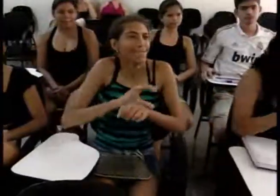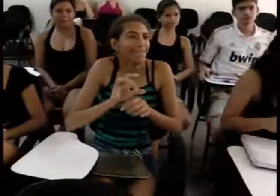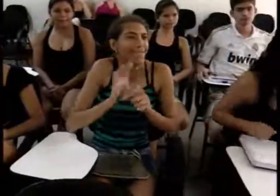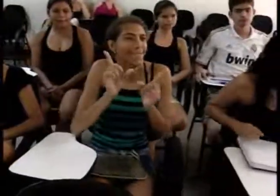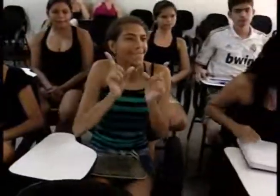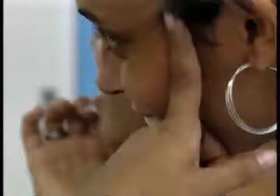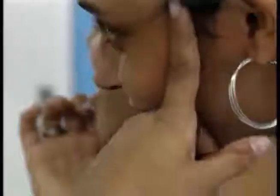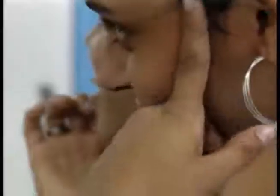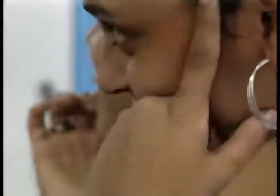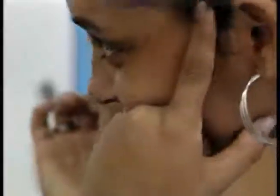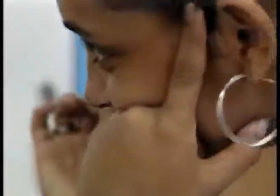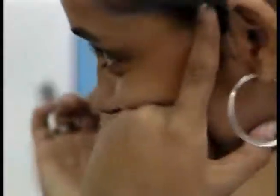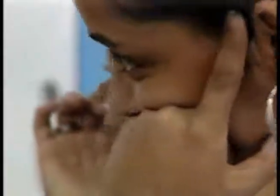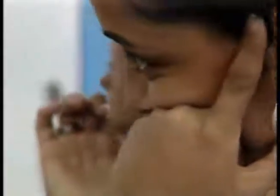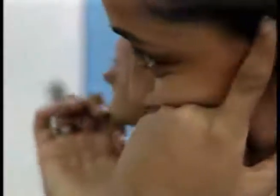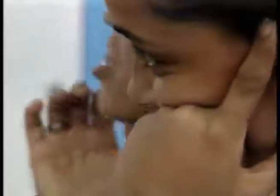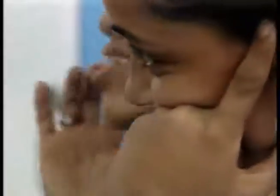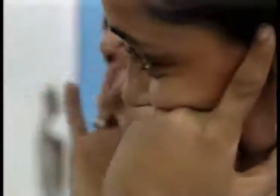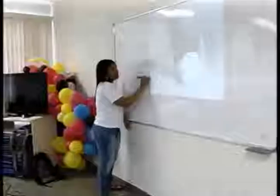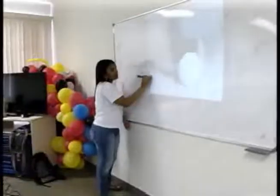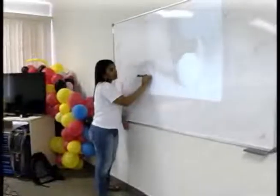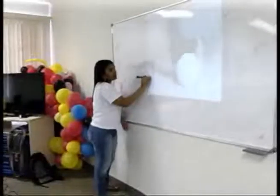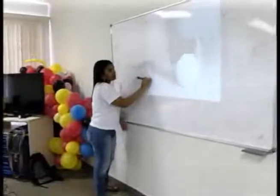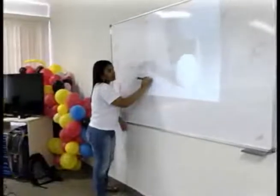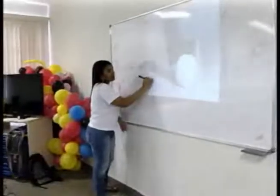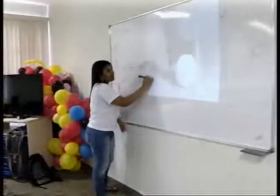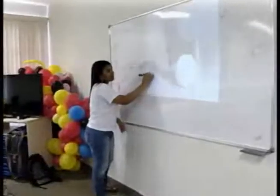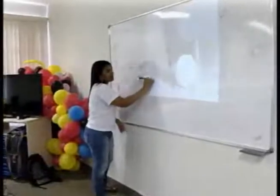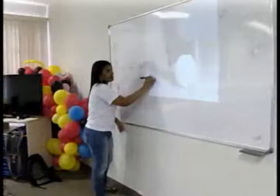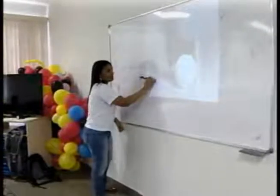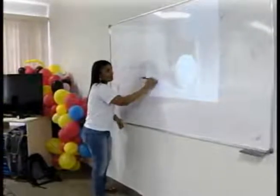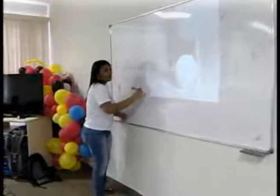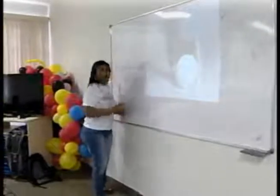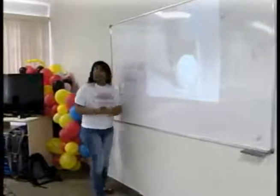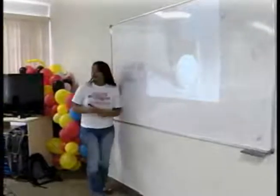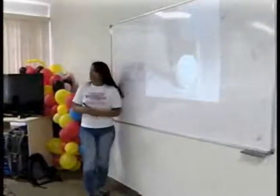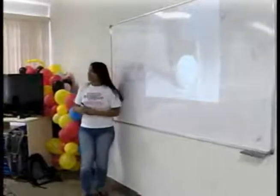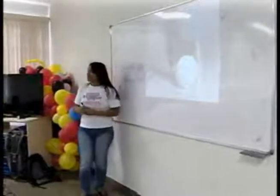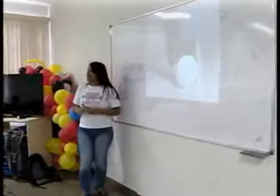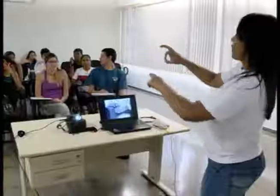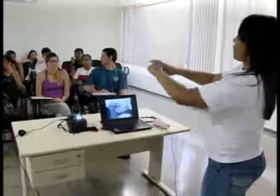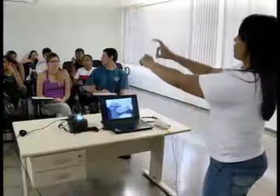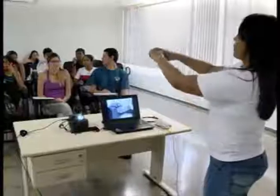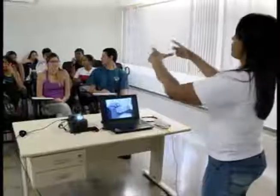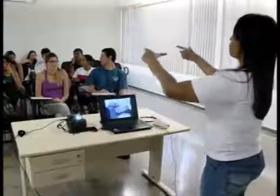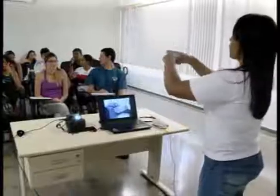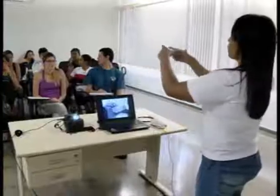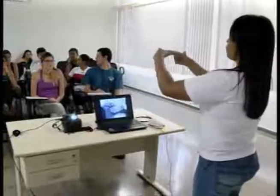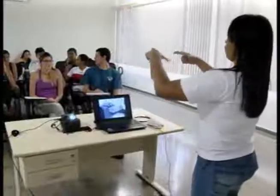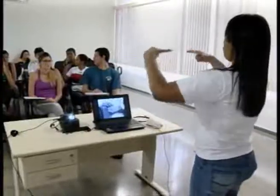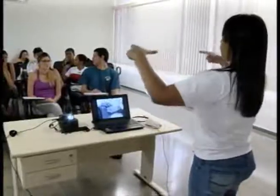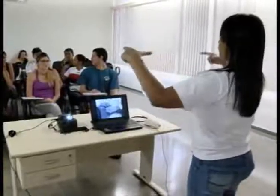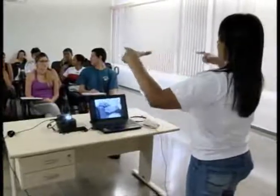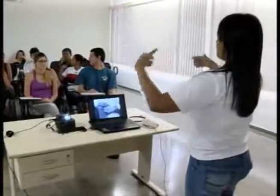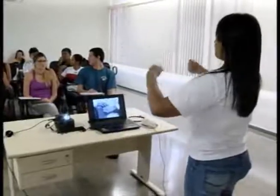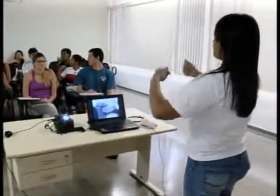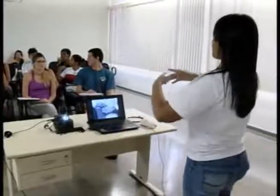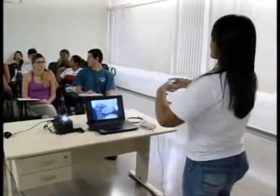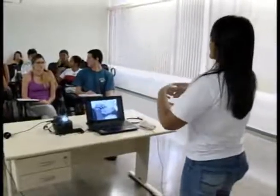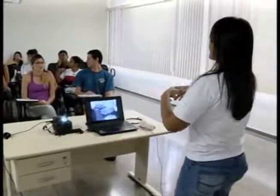estão inscritos no Enem deste ano. Mas para quem não tem o português como a primeira língua, esta tarefa se apresenta um pouco mais